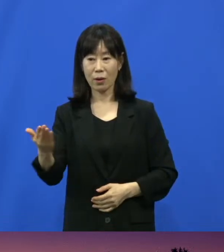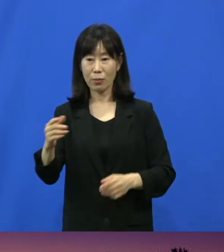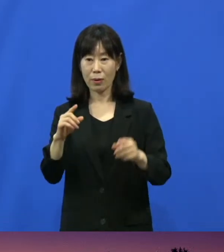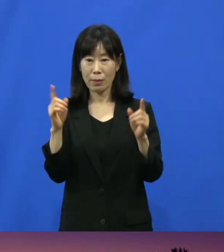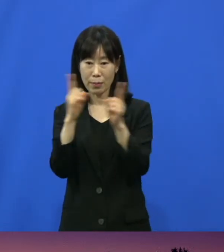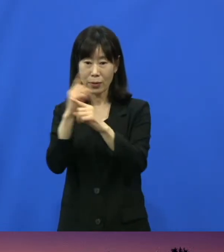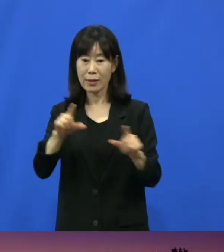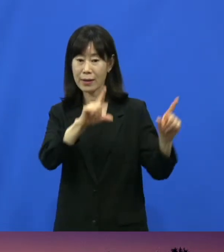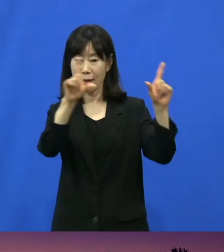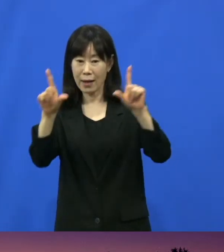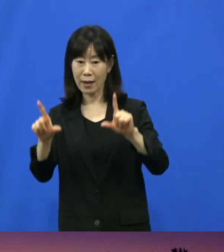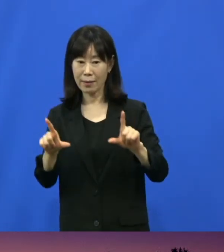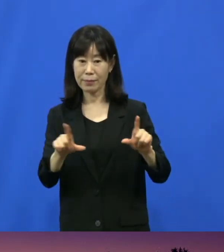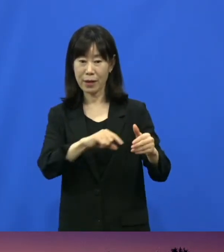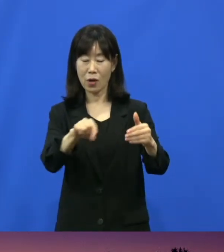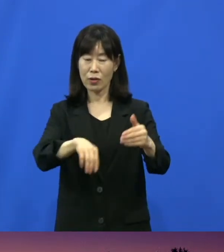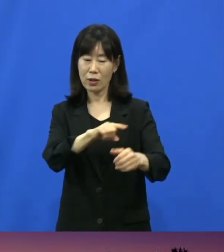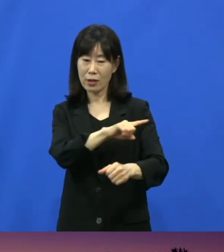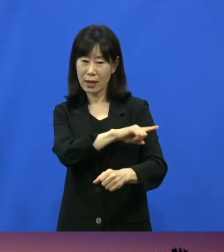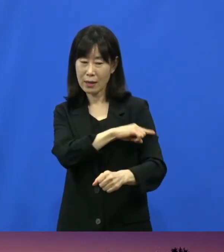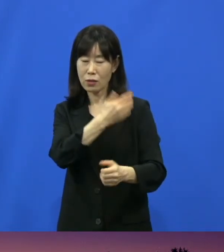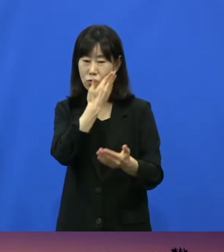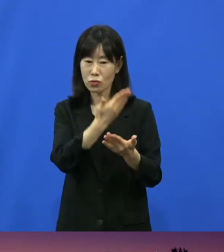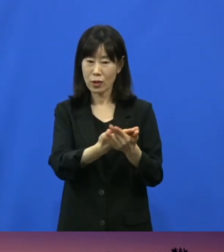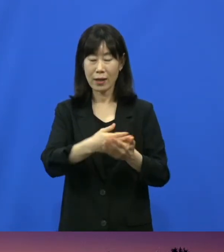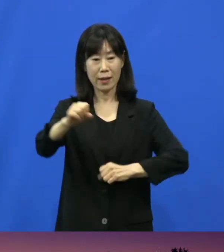행위여야 합니다. 묵상하는 삶이에요.